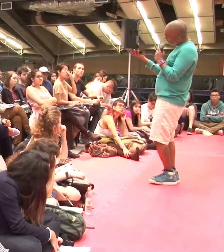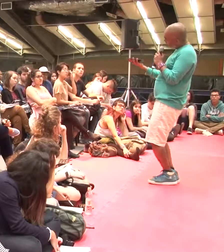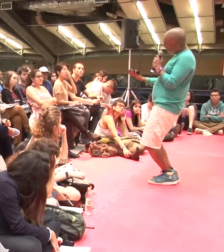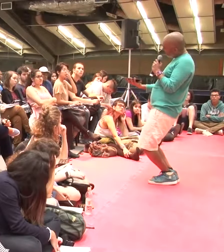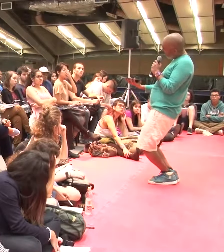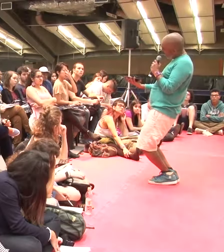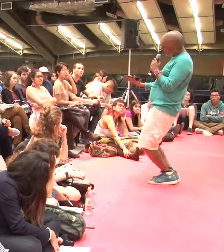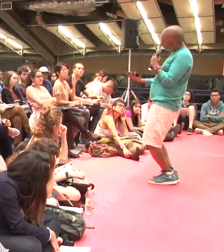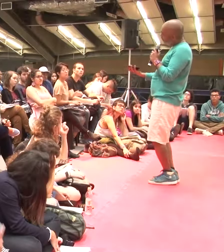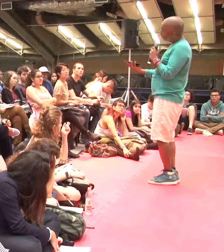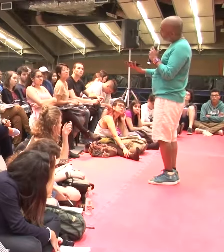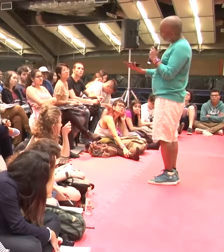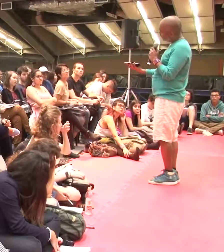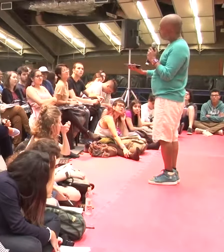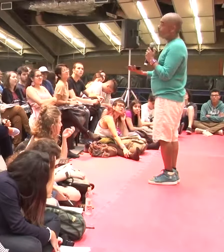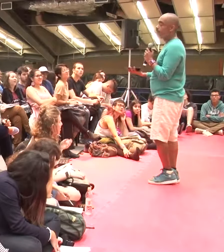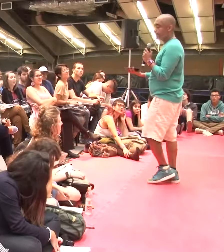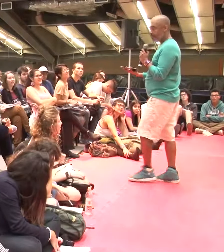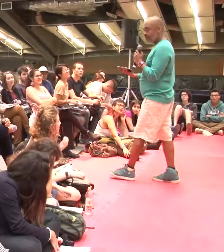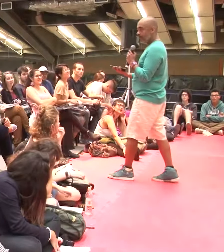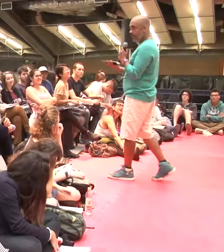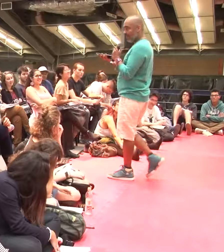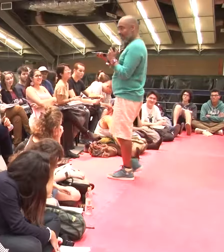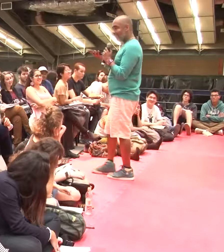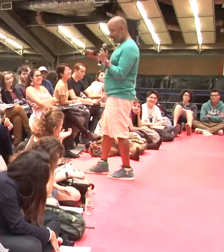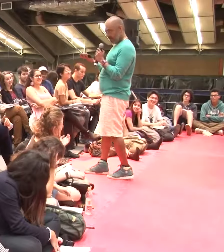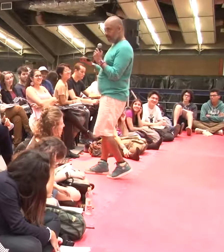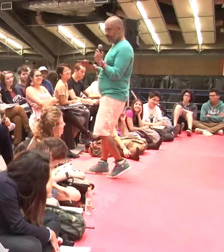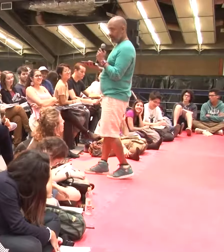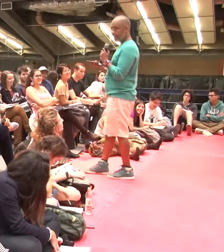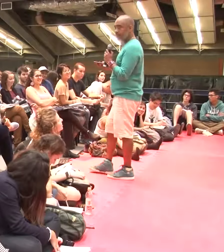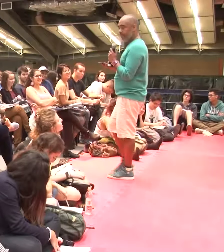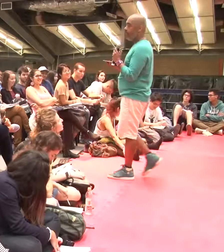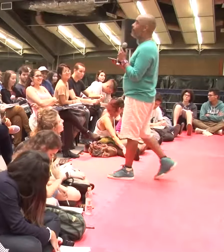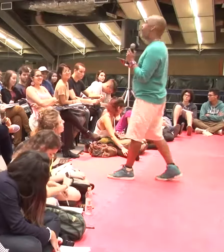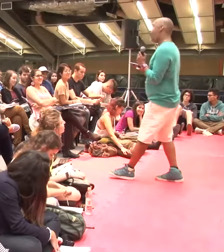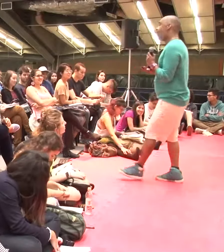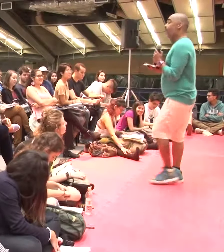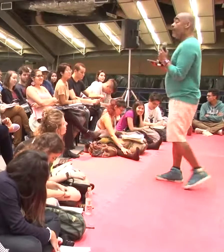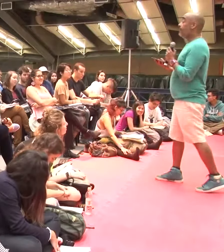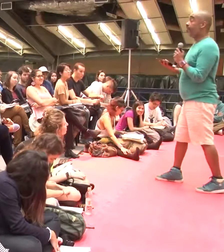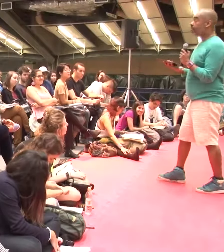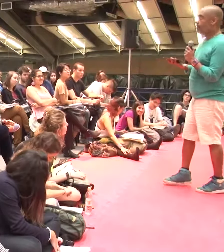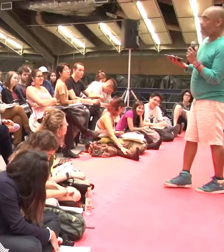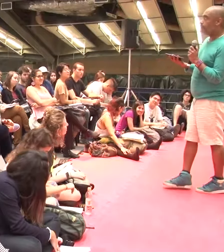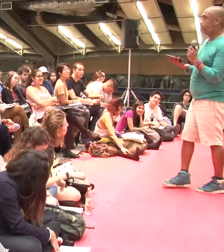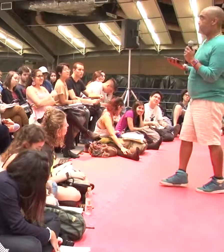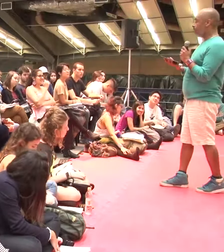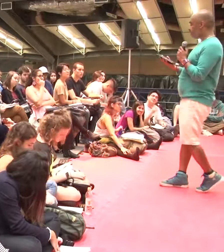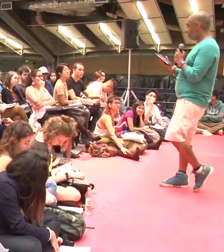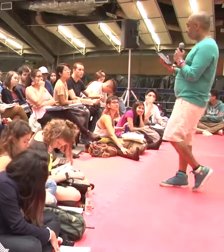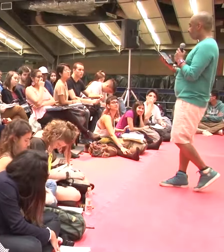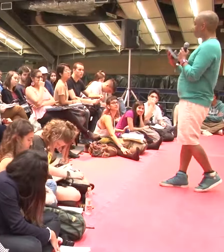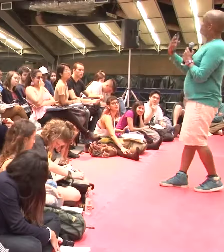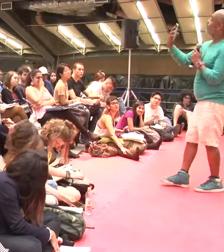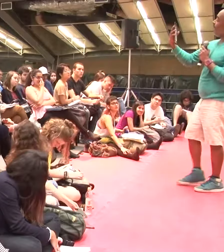Gonçalo, inferno. É assim. Só pra vocês terem uma ideia do calor que faz. Né? E fico